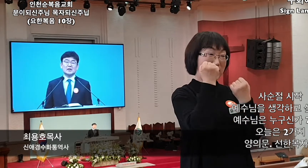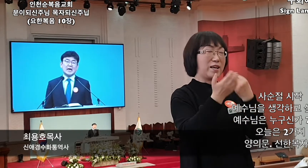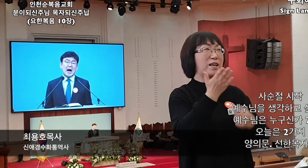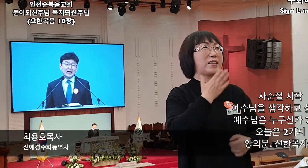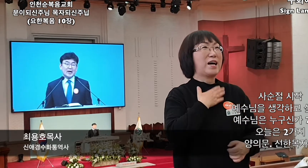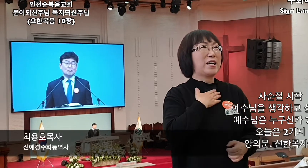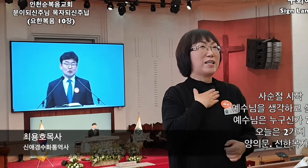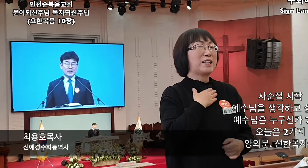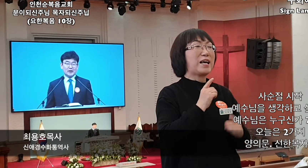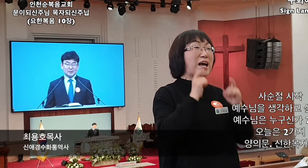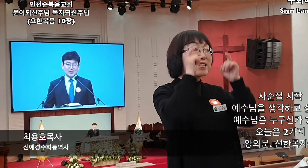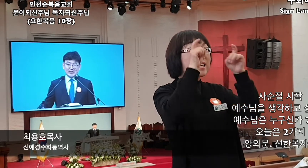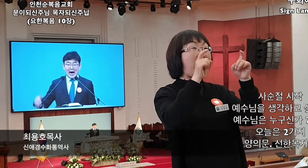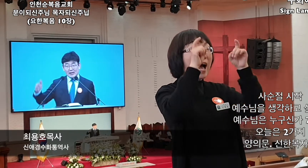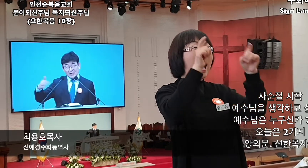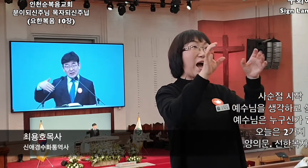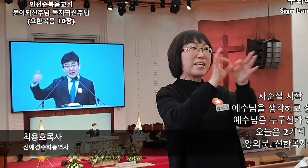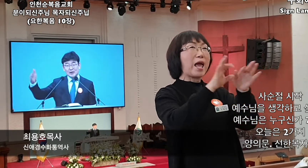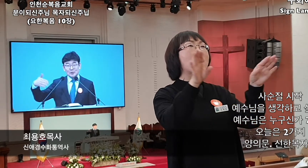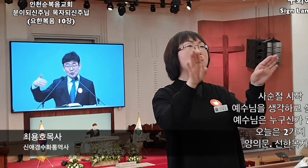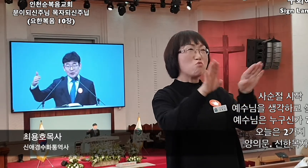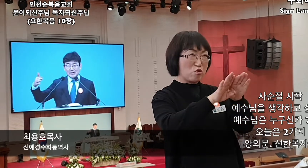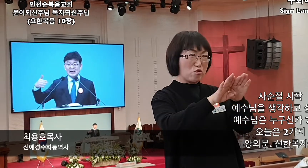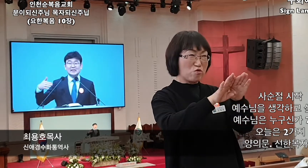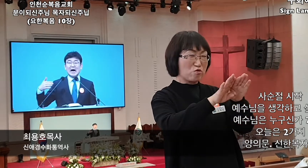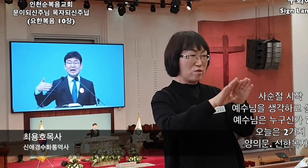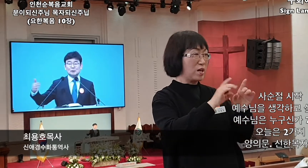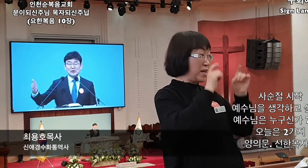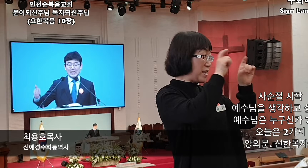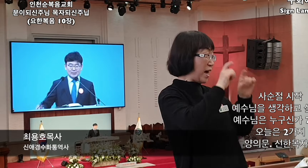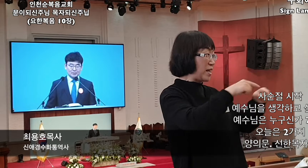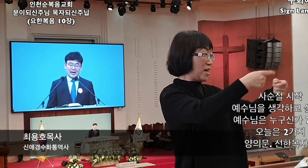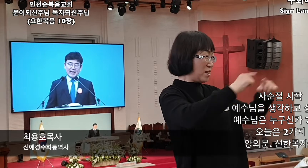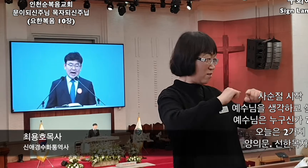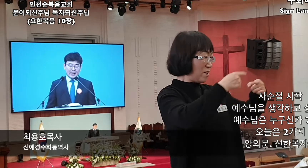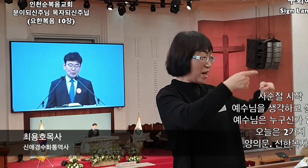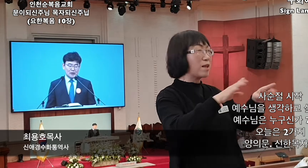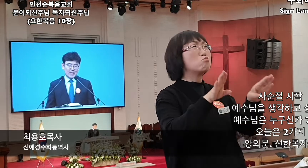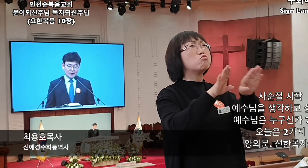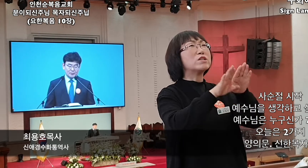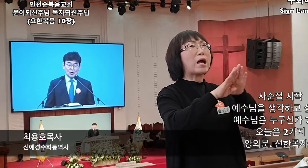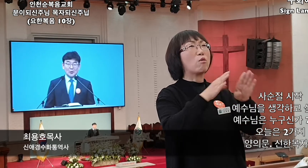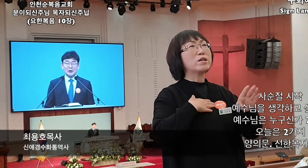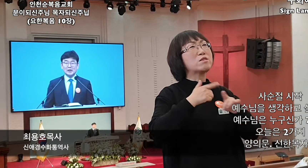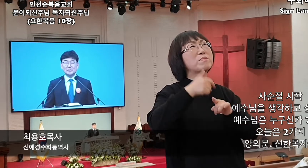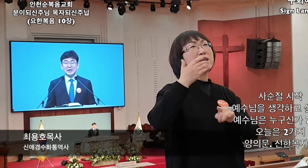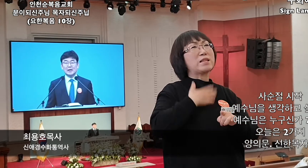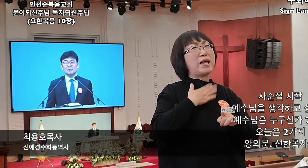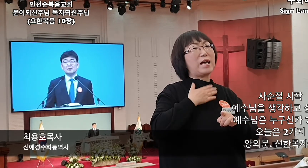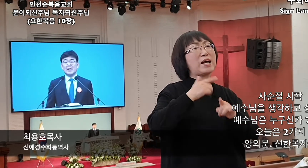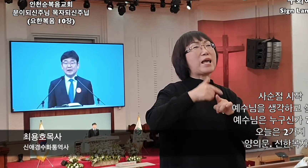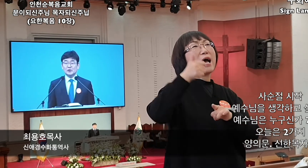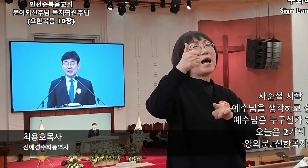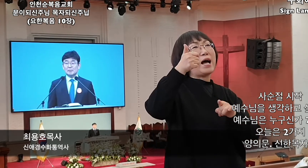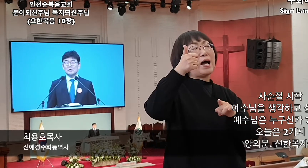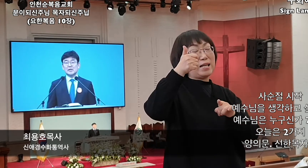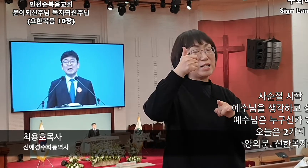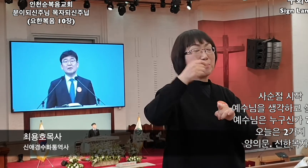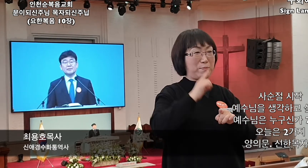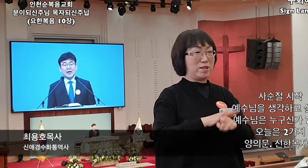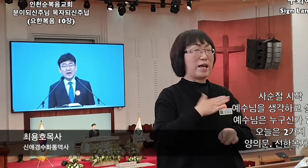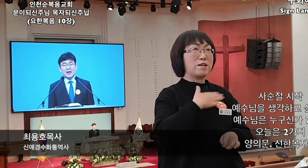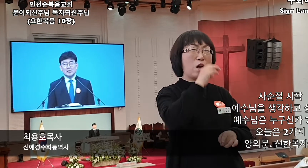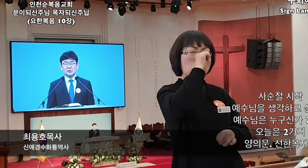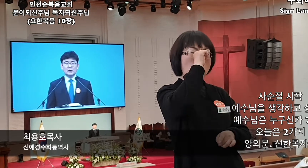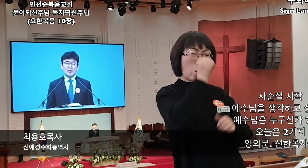나는 양의 문이래요. 양들이 드나드는 문, 나는 양의 문이다. 내가 양의 문이다. 또 뭐라고 하십니까? 나는 선한